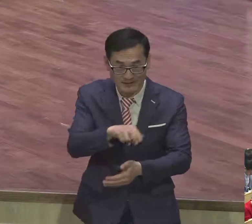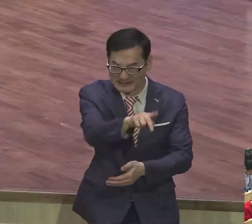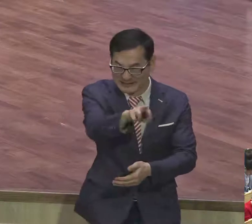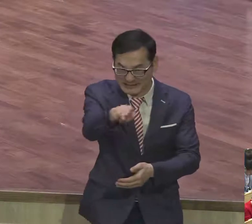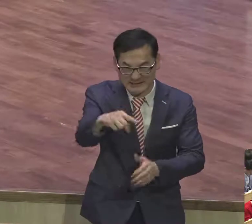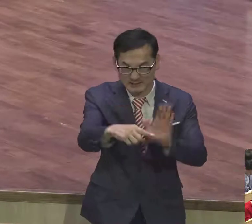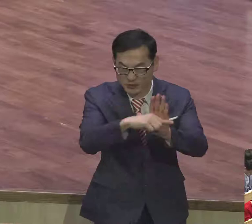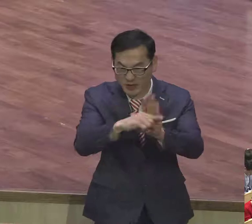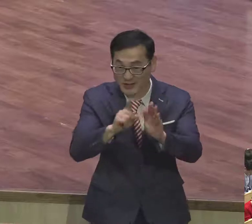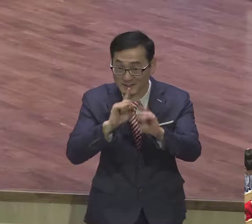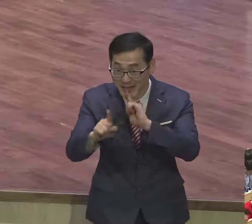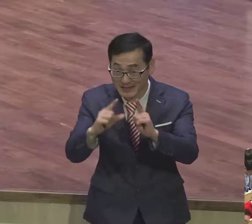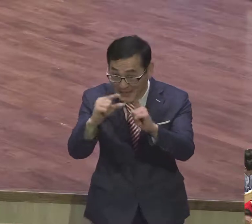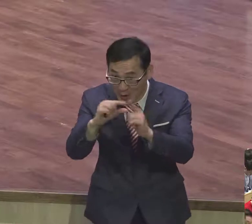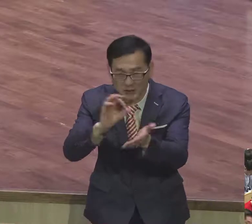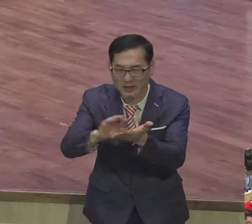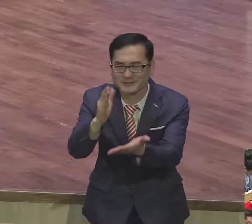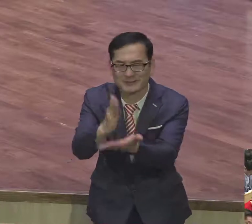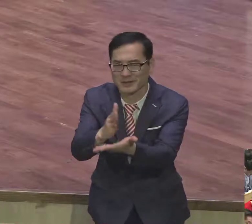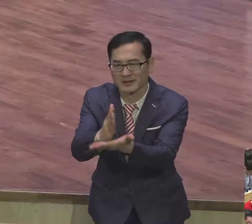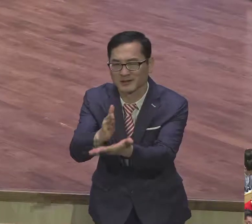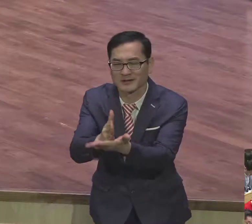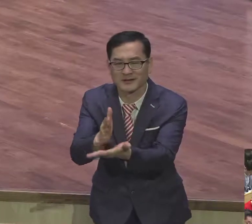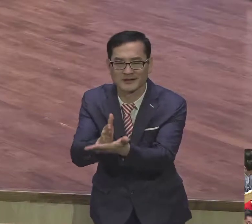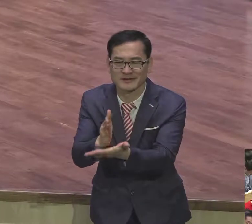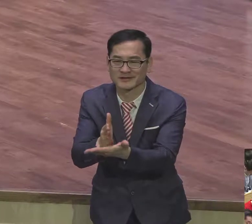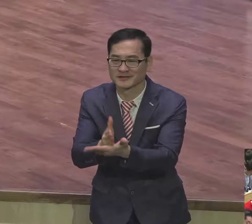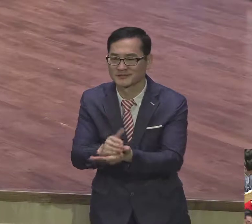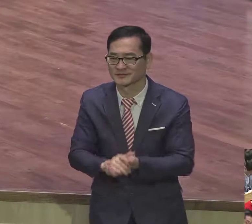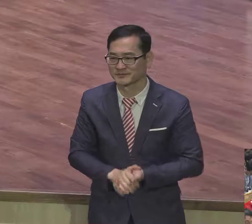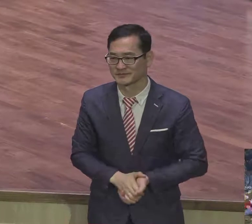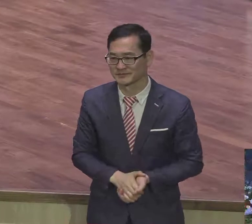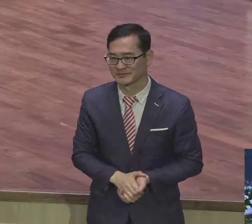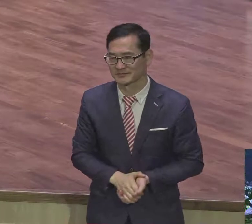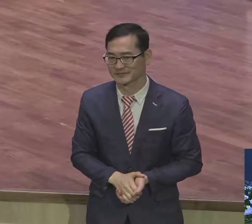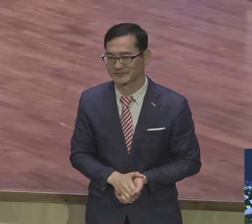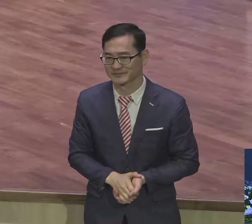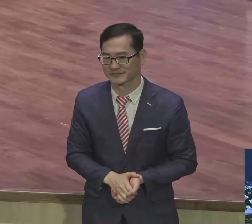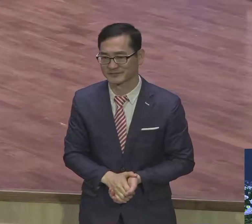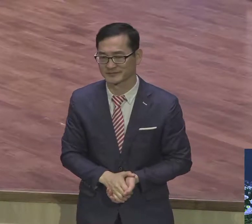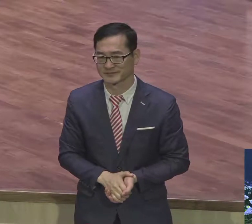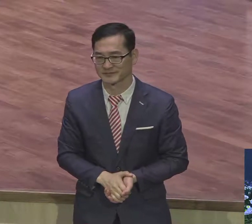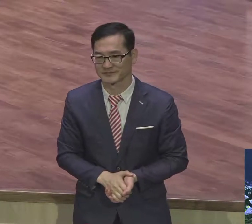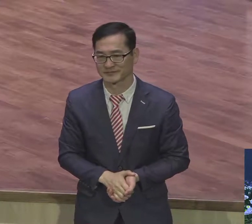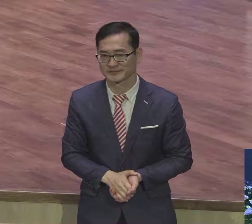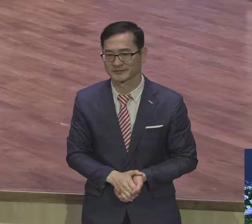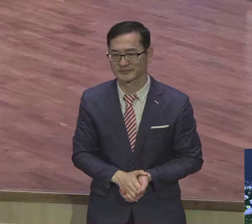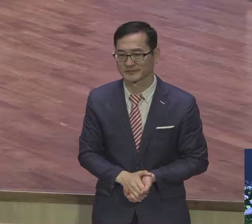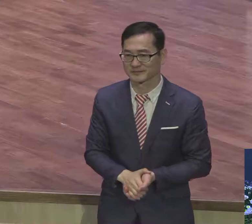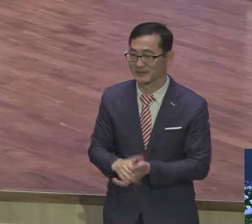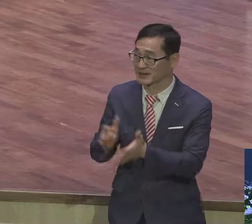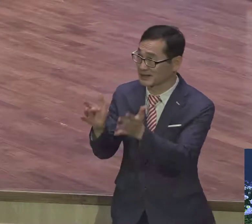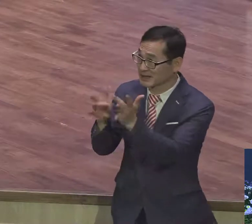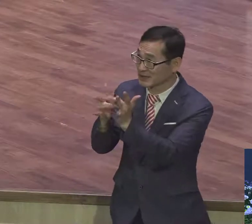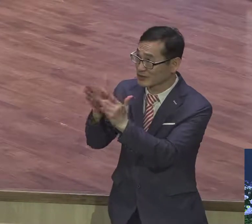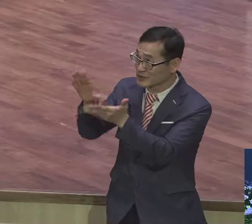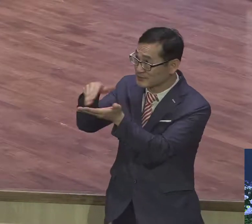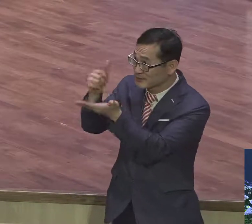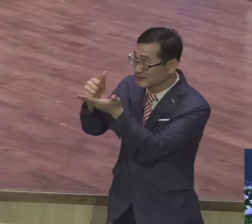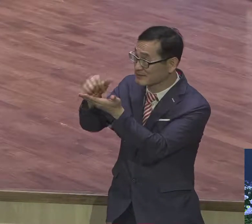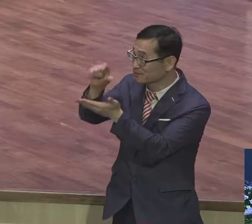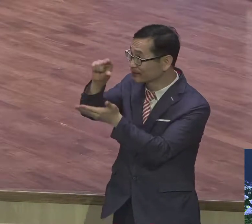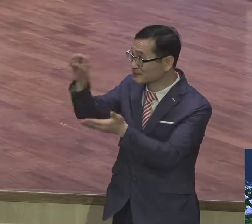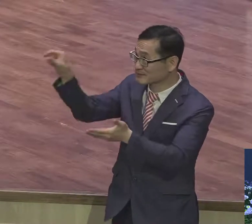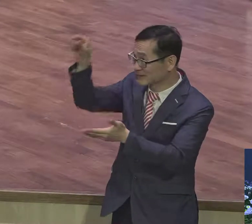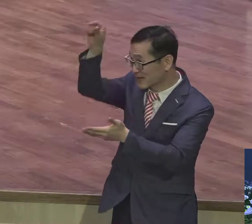사단이 이용한단 말이지 맞든 틀리든 이제는요 정말 예수고시도 십자가 대속과 부활의 능력으로